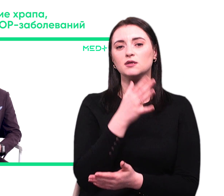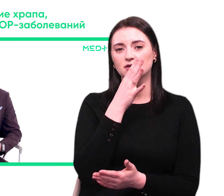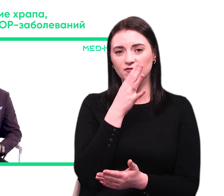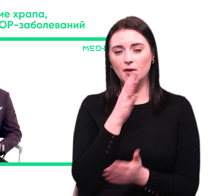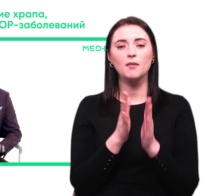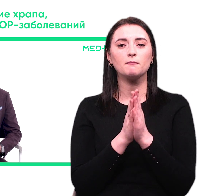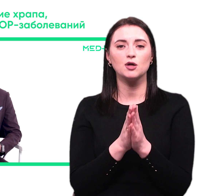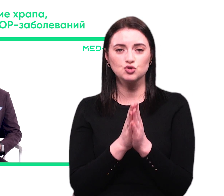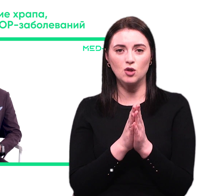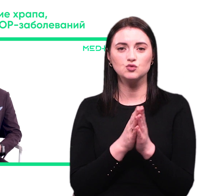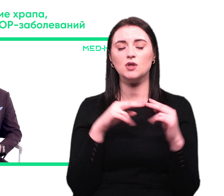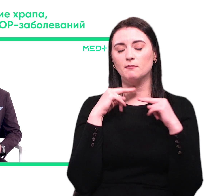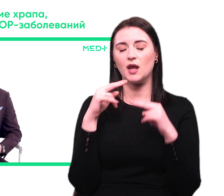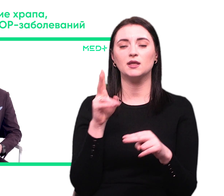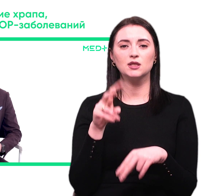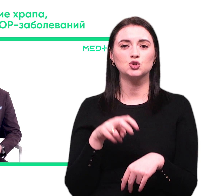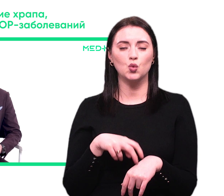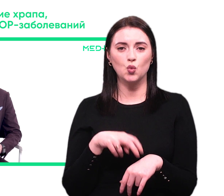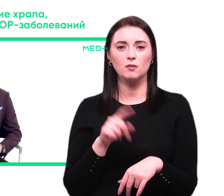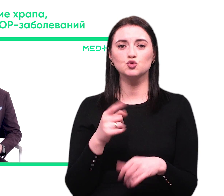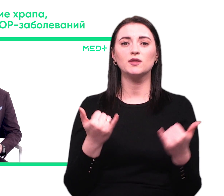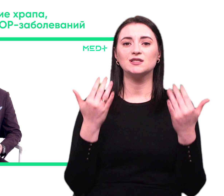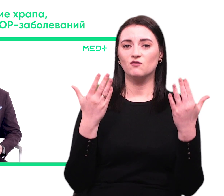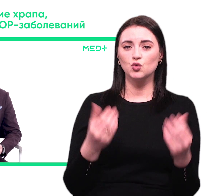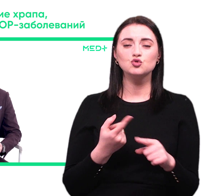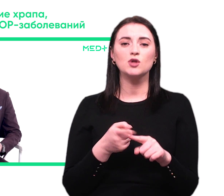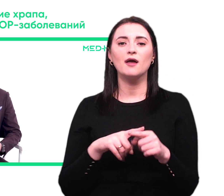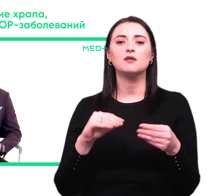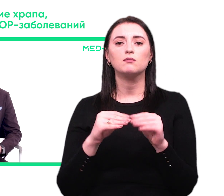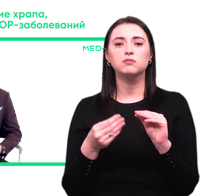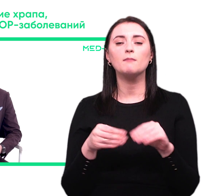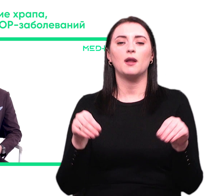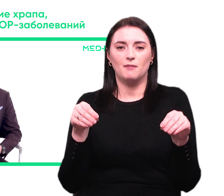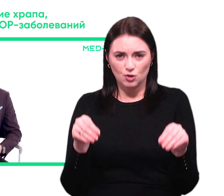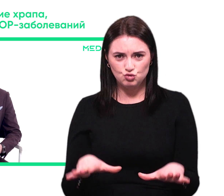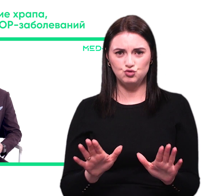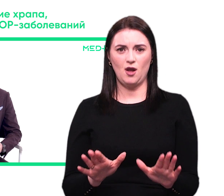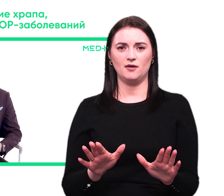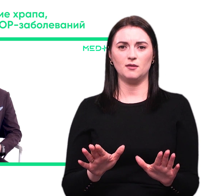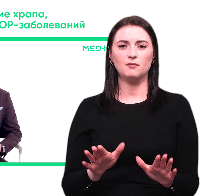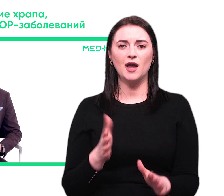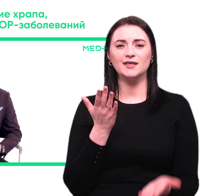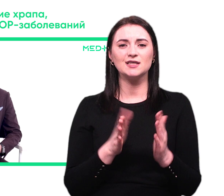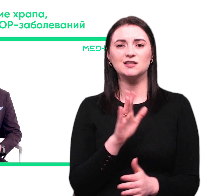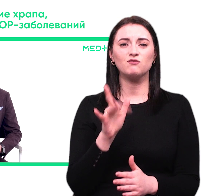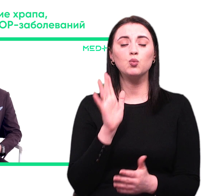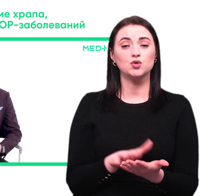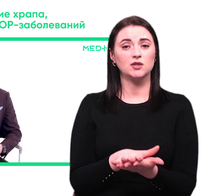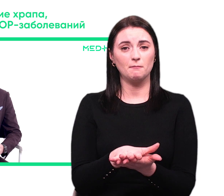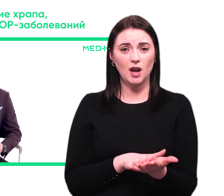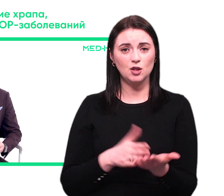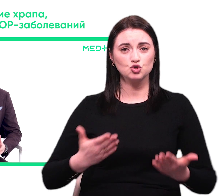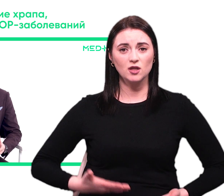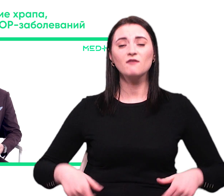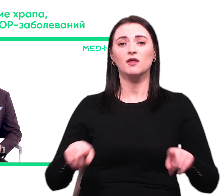пожалуйста, найдите время, обратитесь к доктору, потому что на сегодняшний день эта проблема, она решаема. Если вы будете продолжать жить